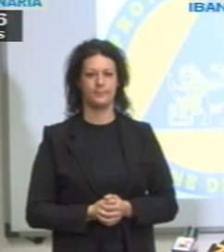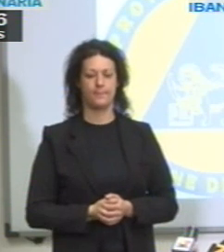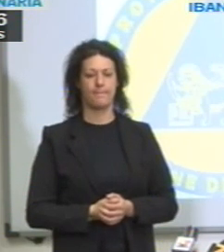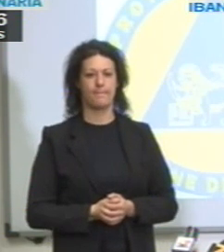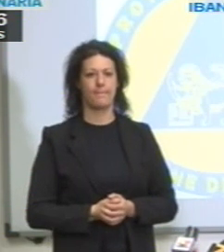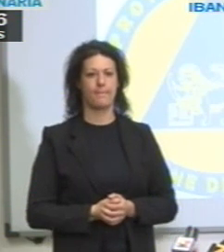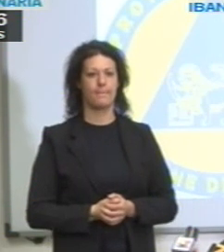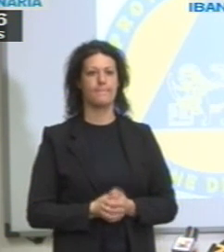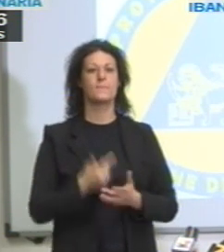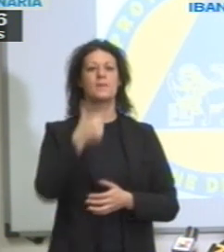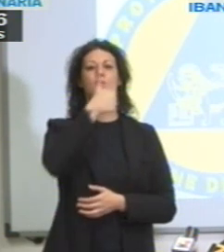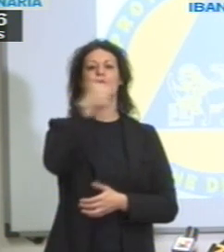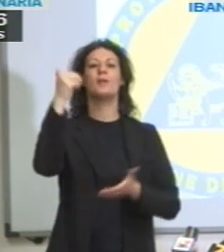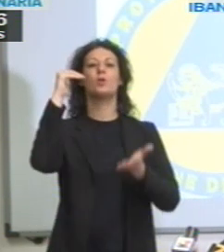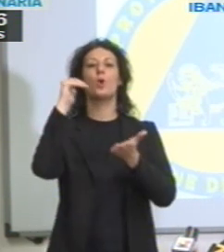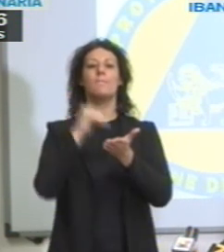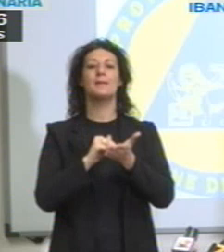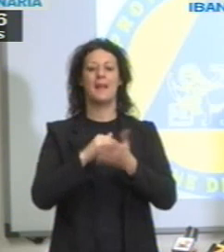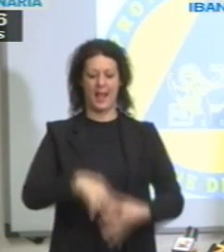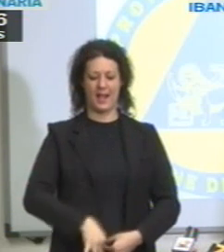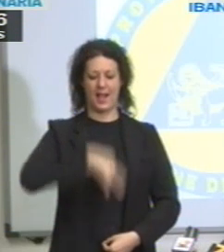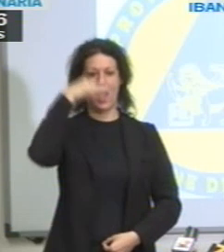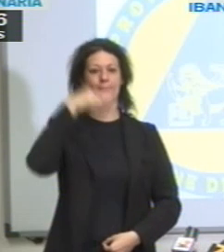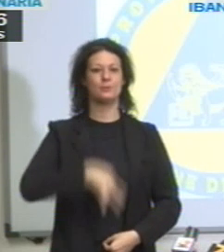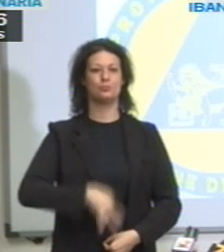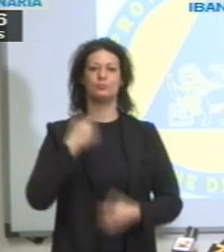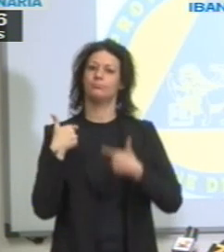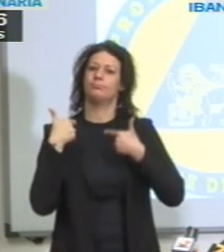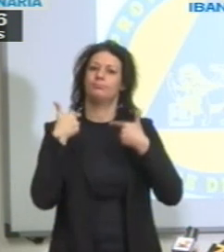donato 100.000 camici, famose tute che non si trovano.